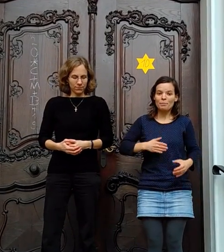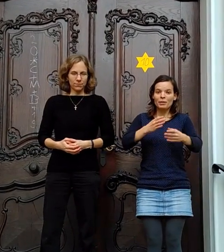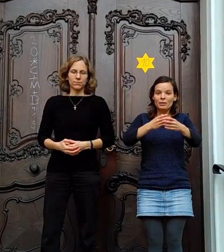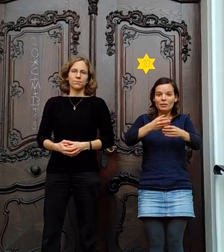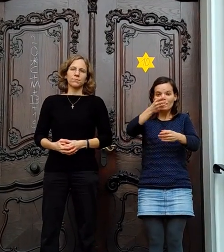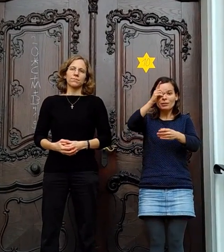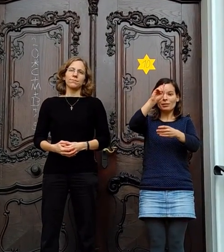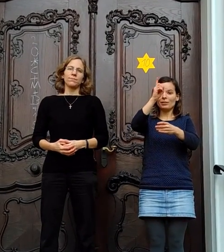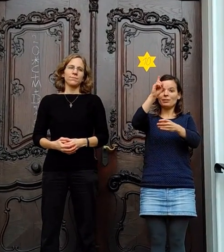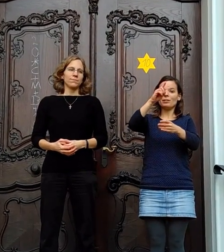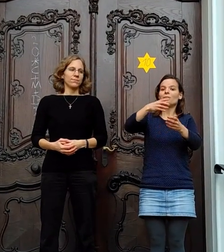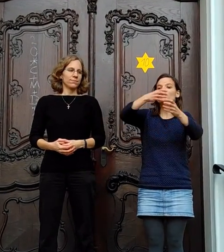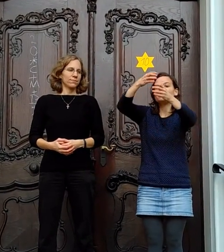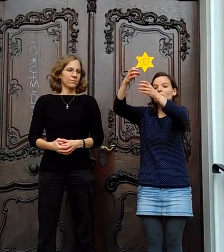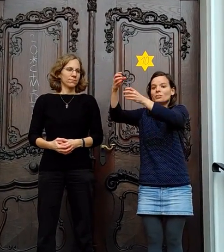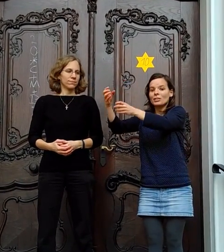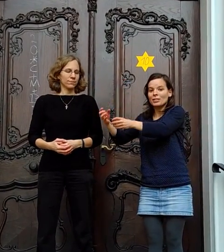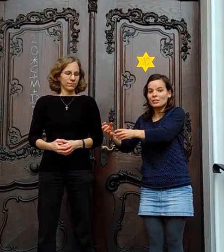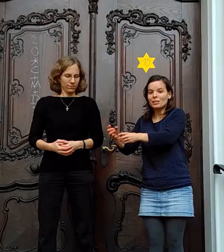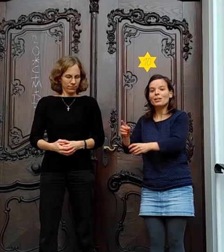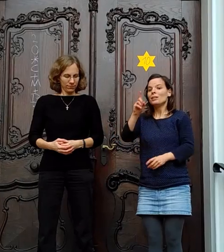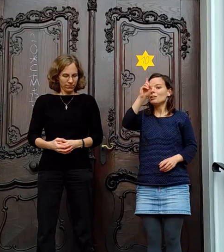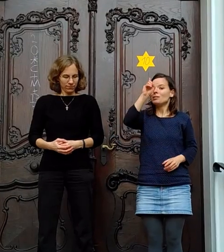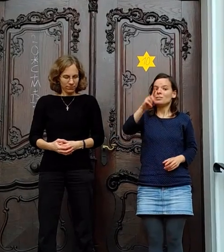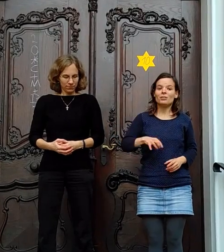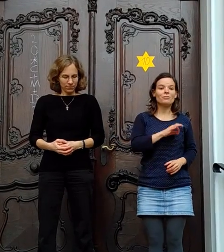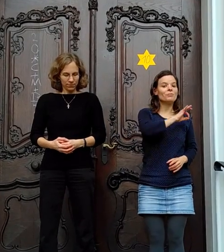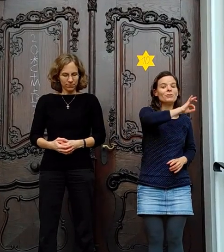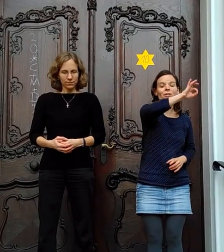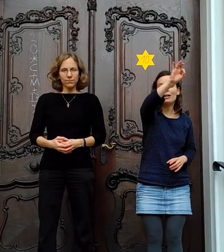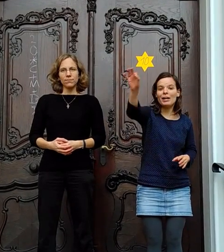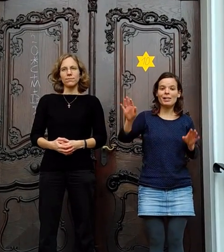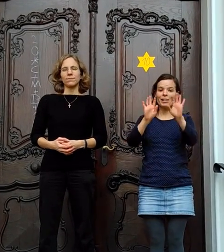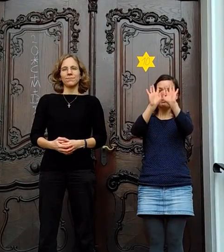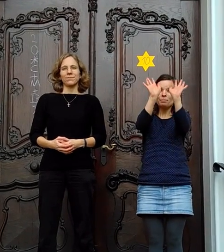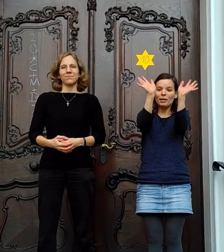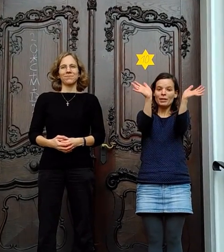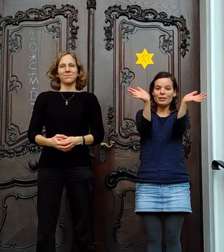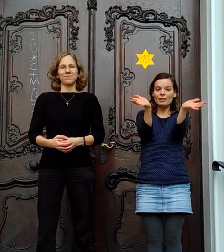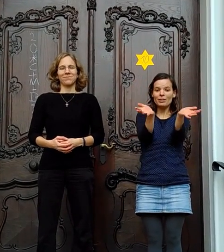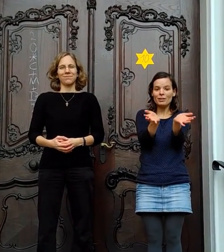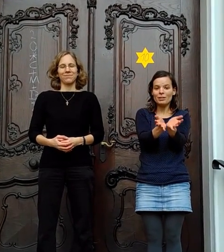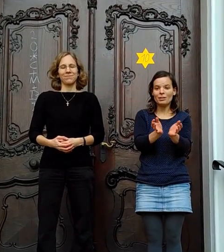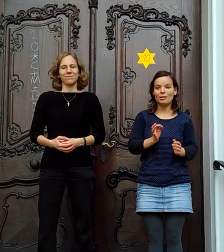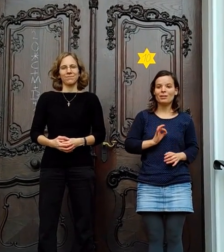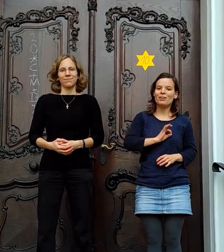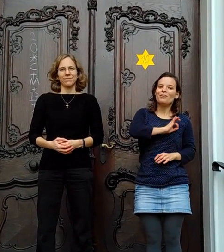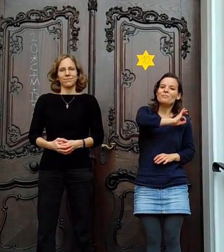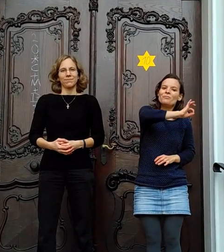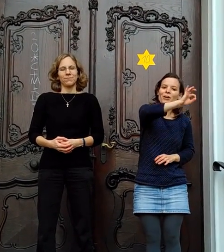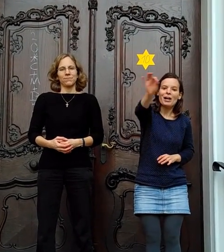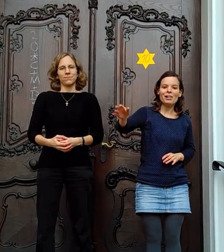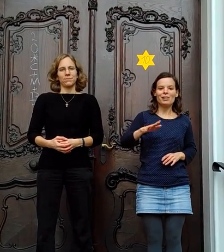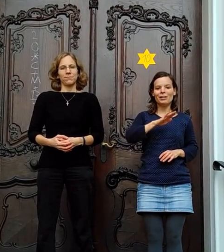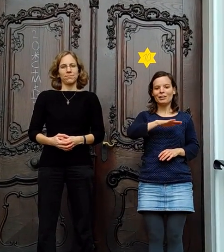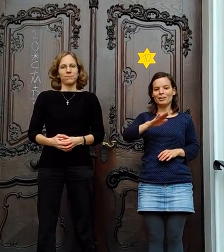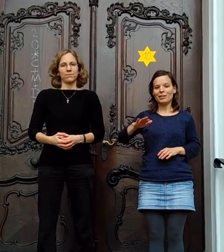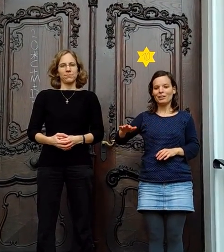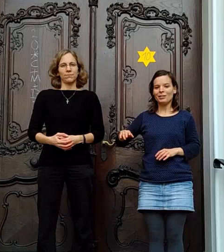ein Licht hinausgestellt, es soll für alle brennen Für alle Kinder